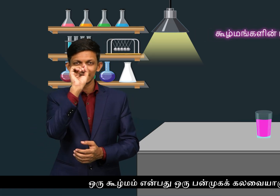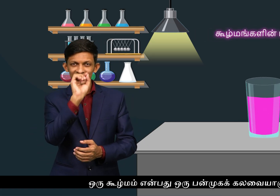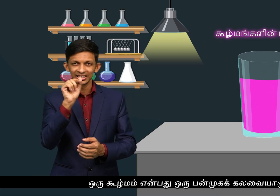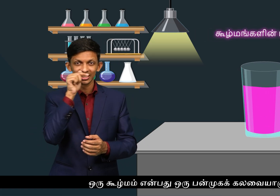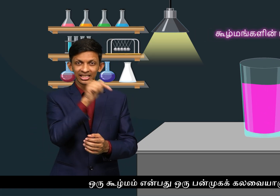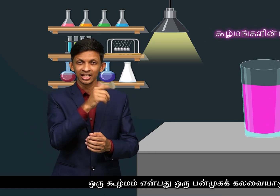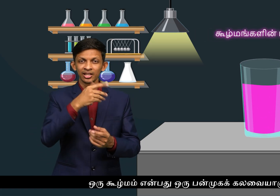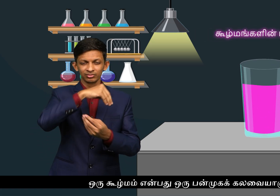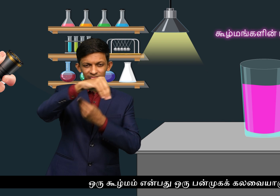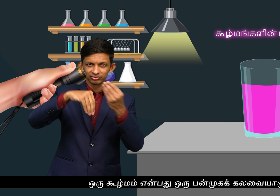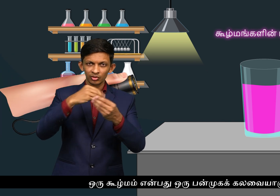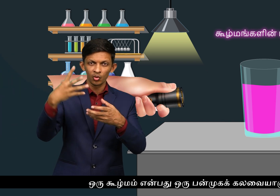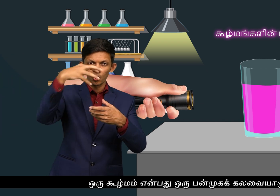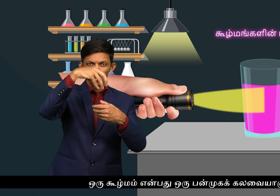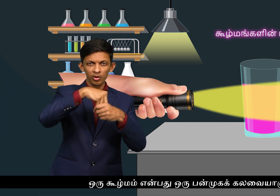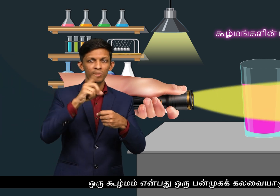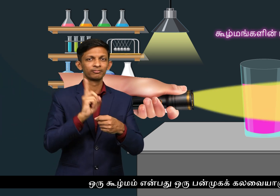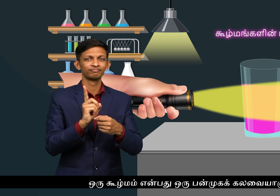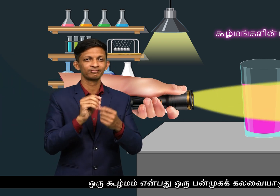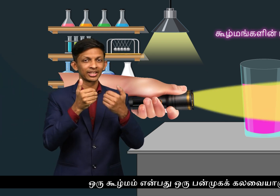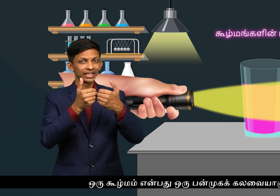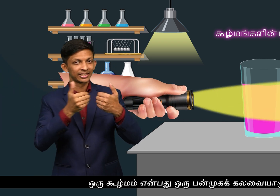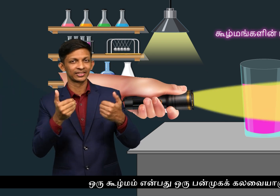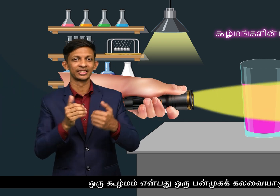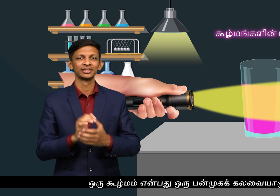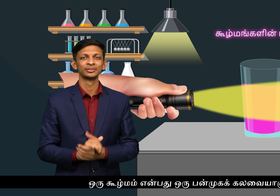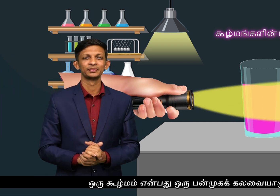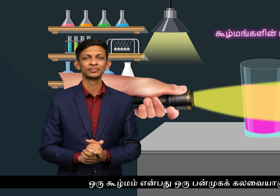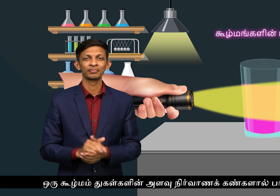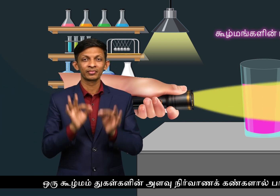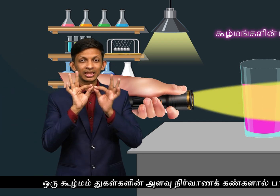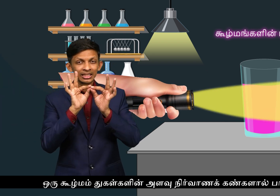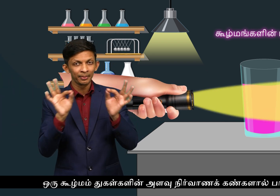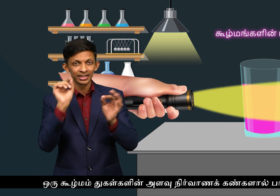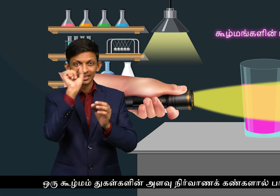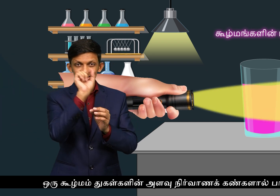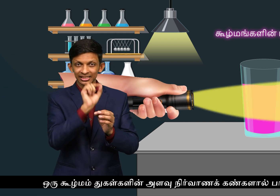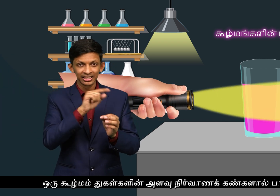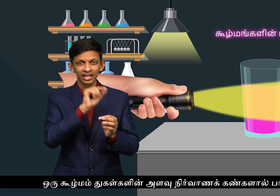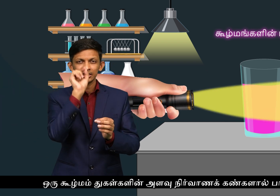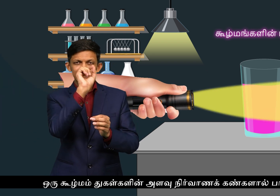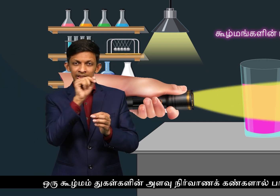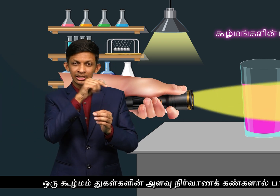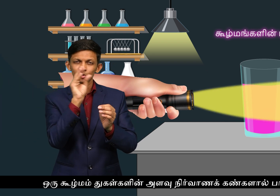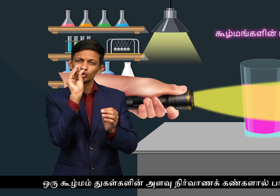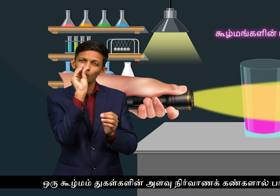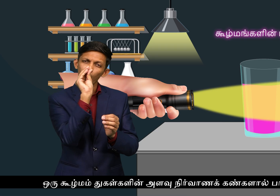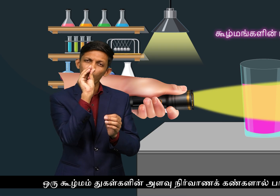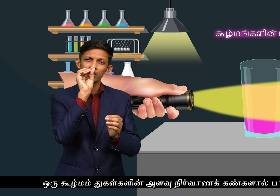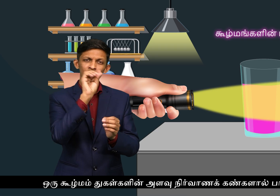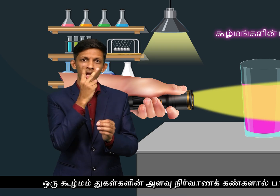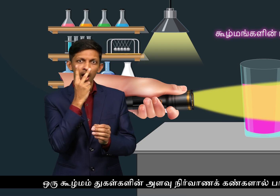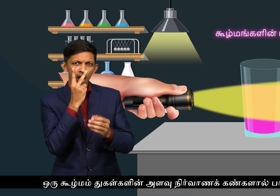ஒரு கூழ்மம் என்பது ஒரு பன்முக கலவைகள் ஆகும். ஒரு கூழ்மம் துகள்களின் அளவு